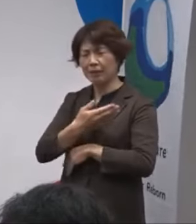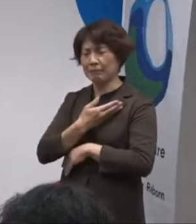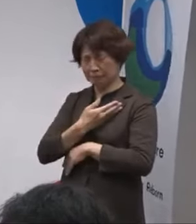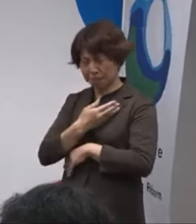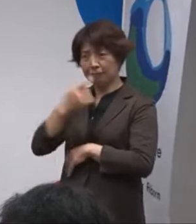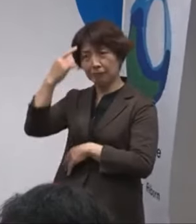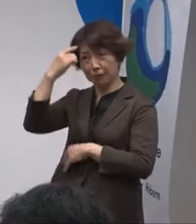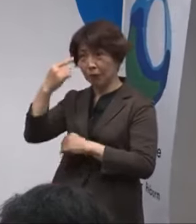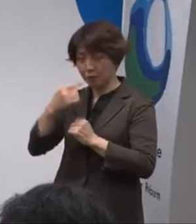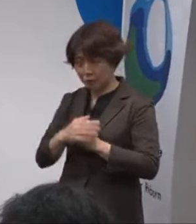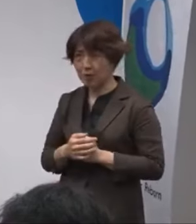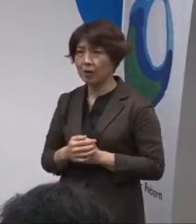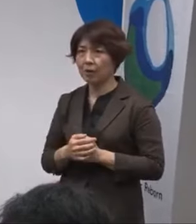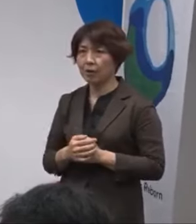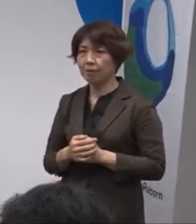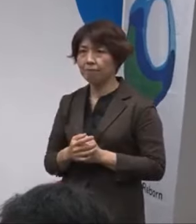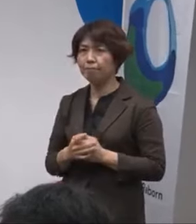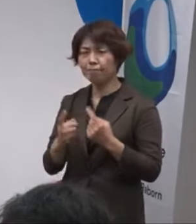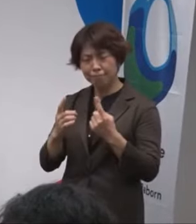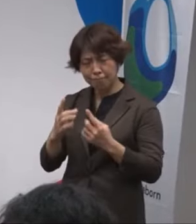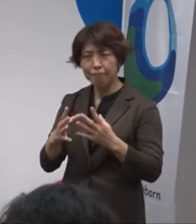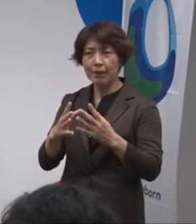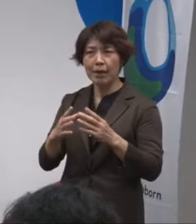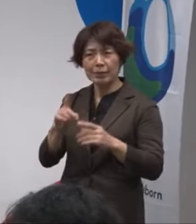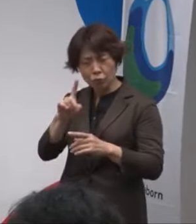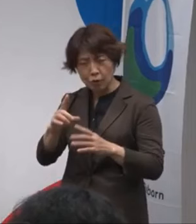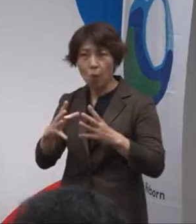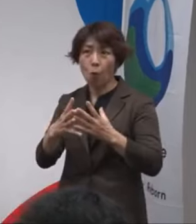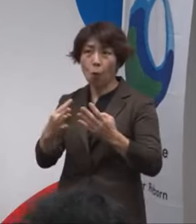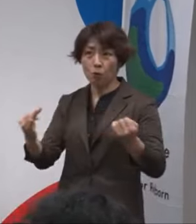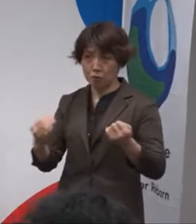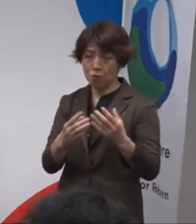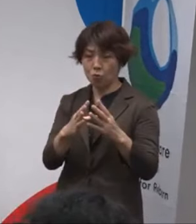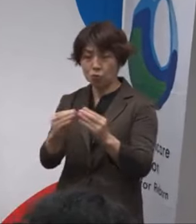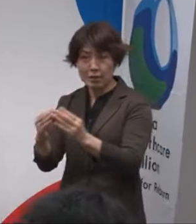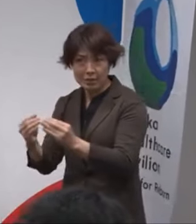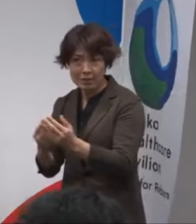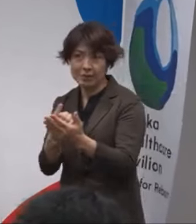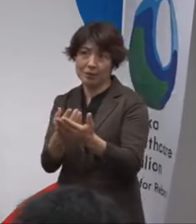れども、一国でも多くの国が参加してもらって、